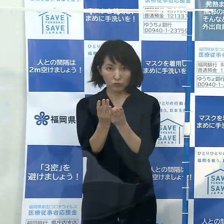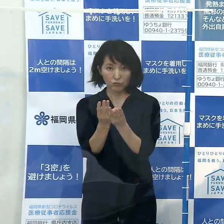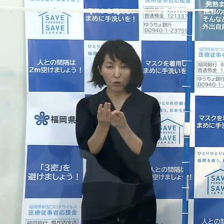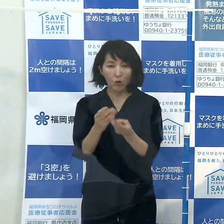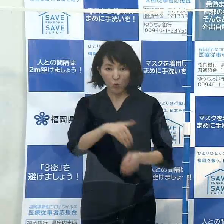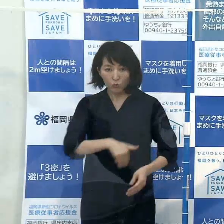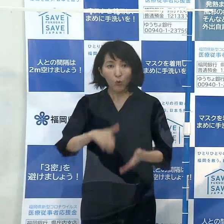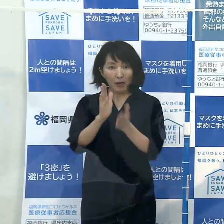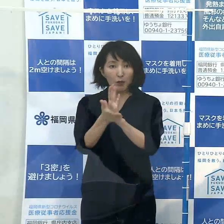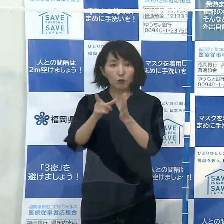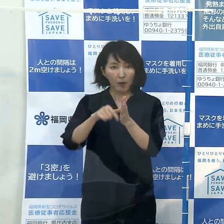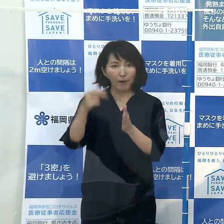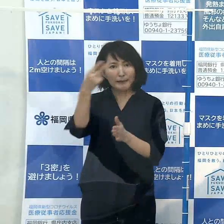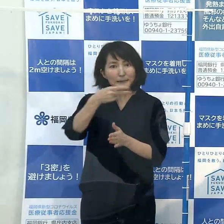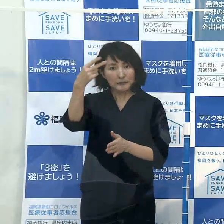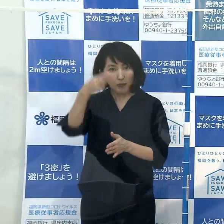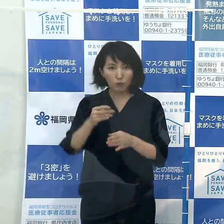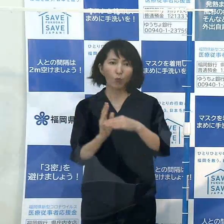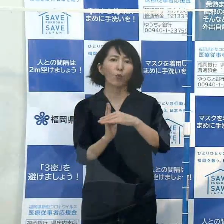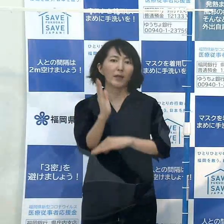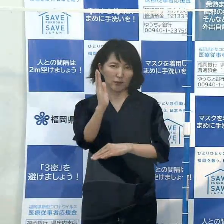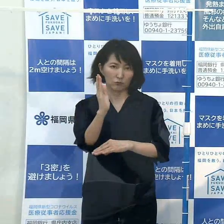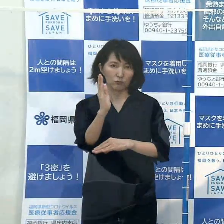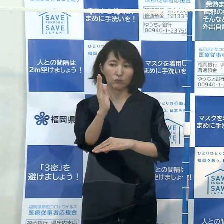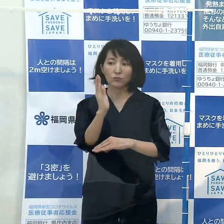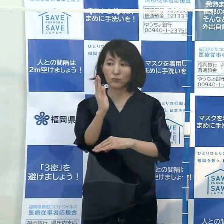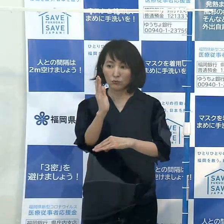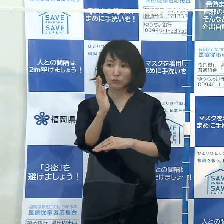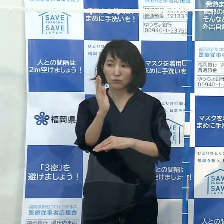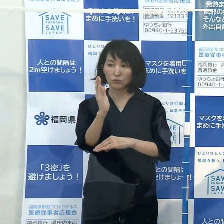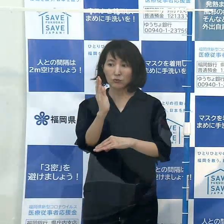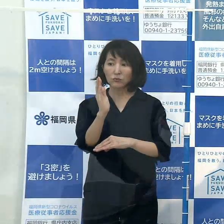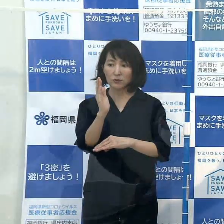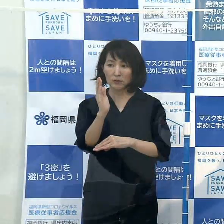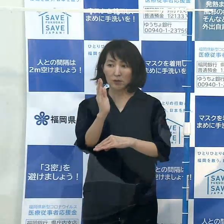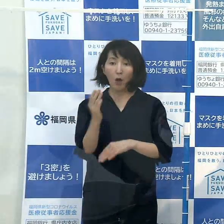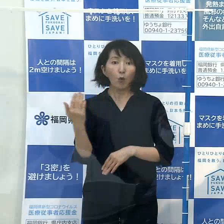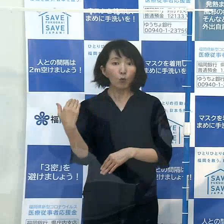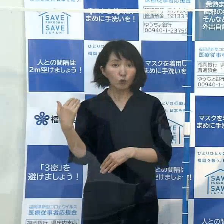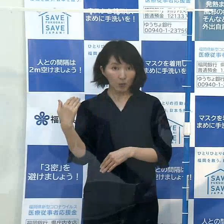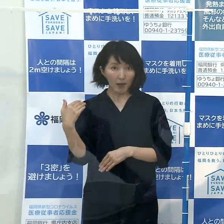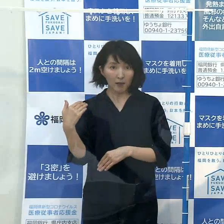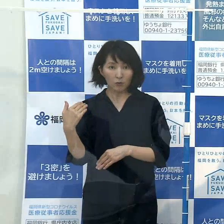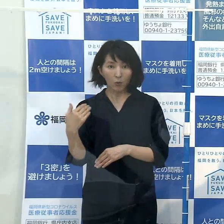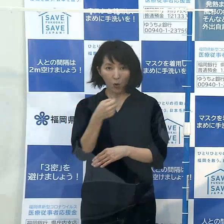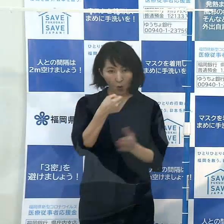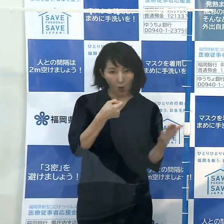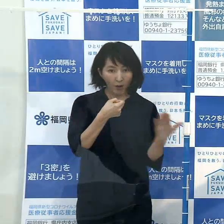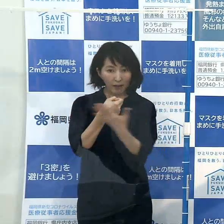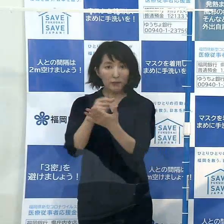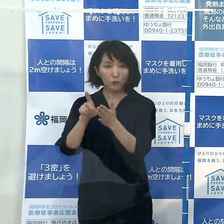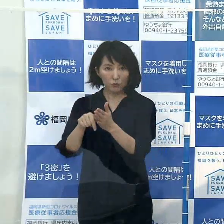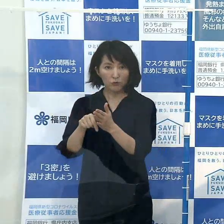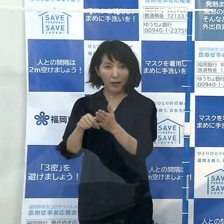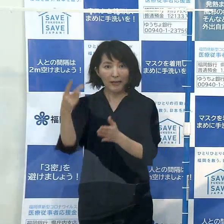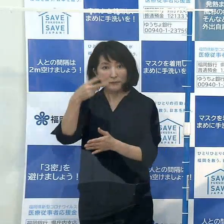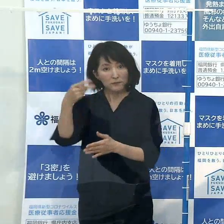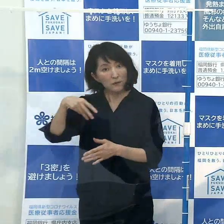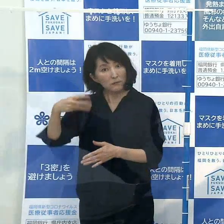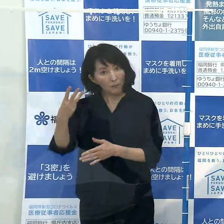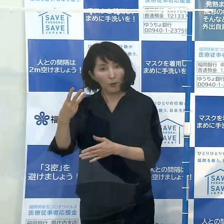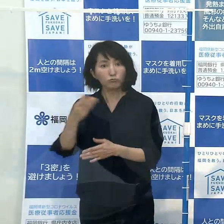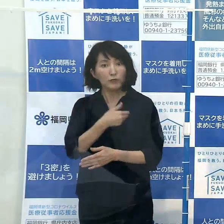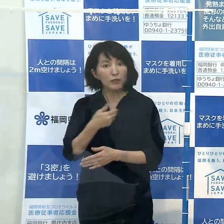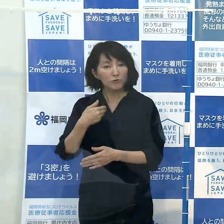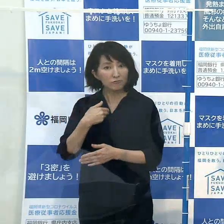件を超えてますけれども、はい、先日の会見の知事もおっしゃった、県内の量が2300 あります。